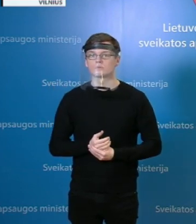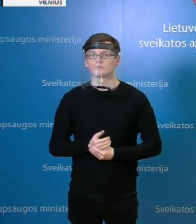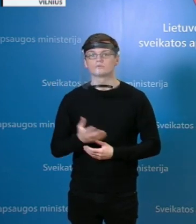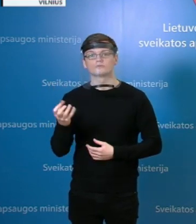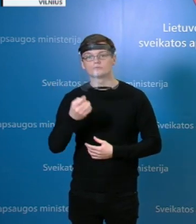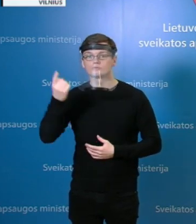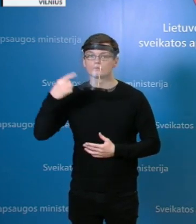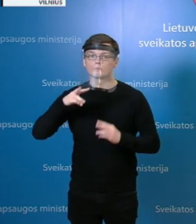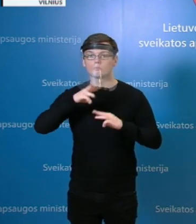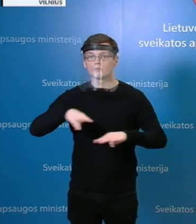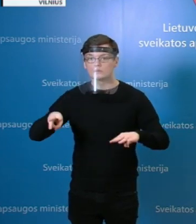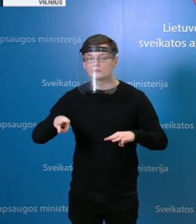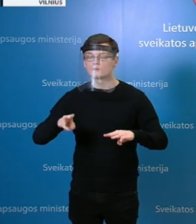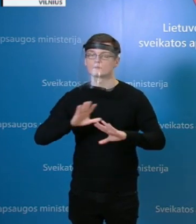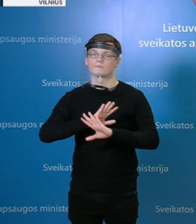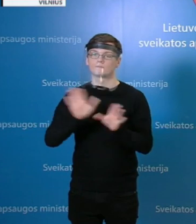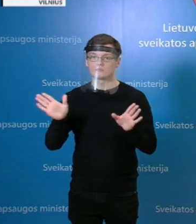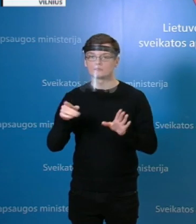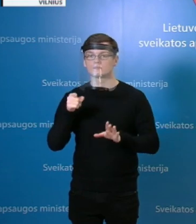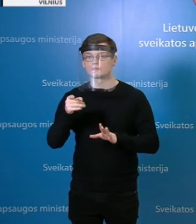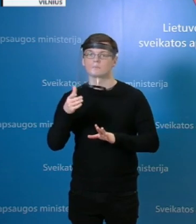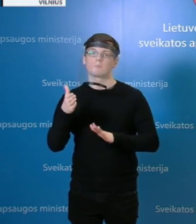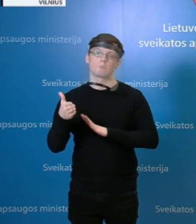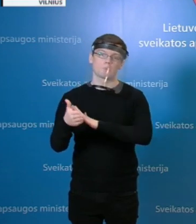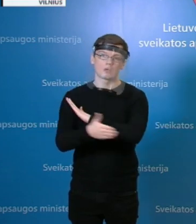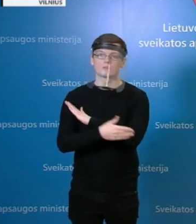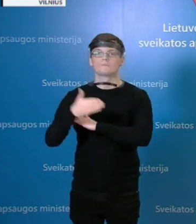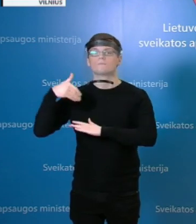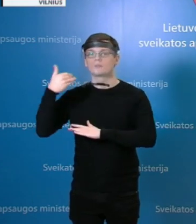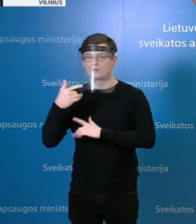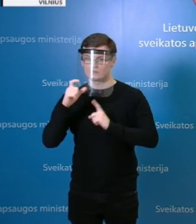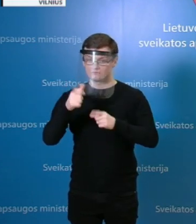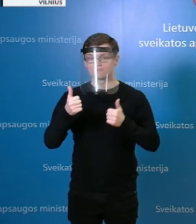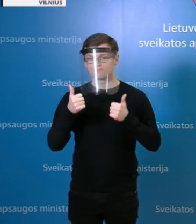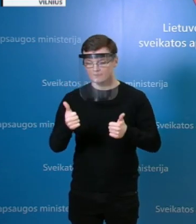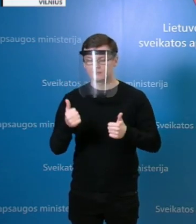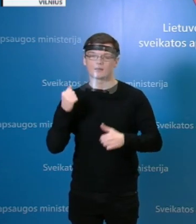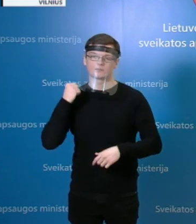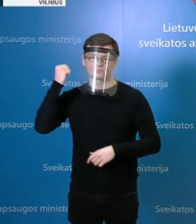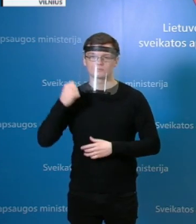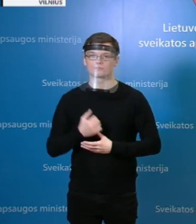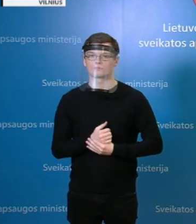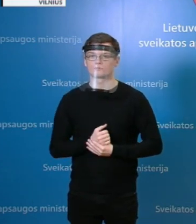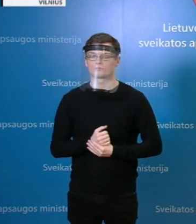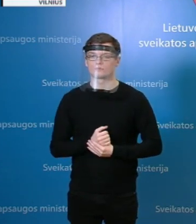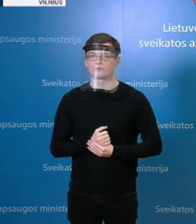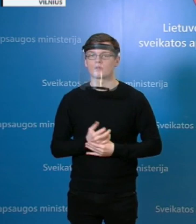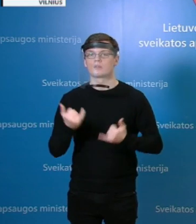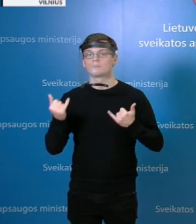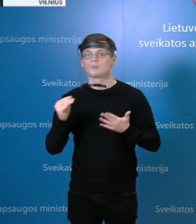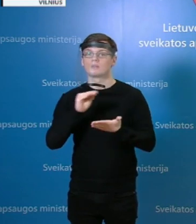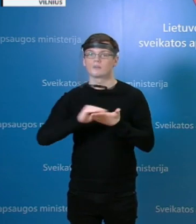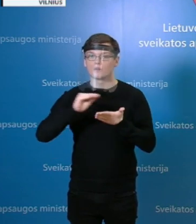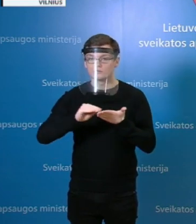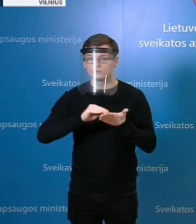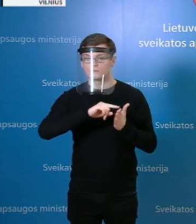turite? Ne, tai tada ačiū. Tik tai šitą paskui tai klausimą. Tai po to genretą pakviesime. Gerai, ačiū. Dabar iš raštu atsiųstų